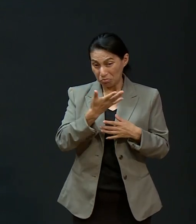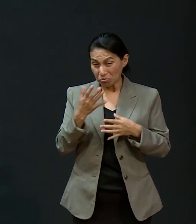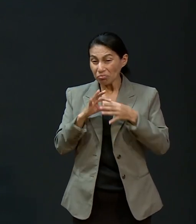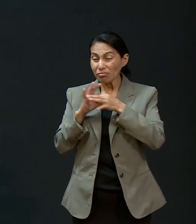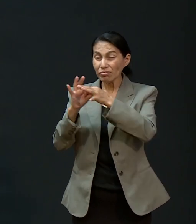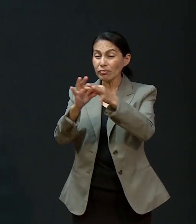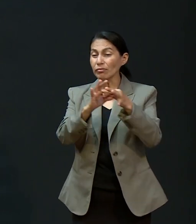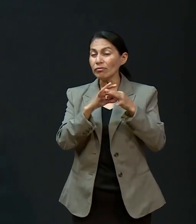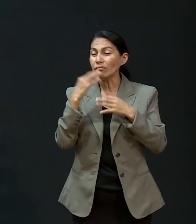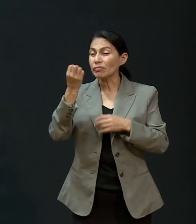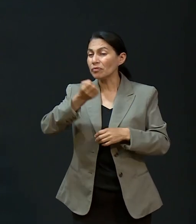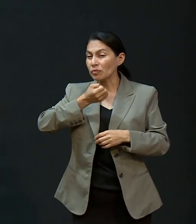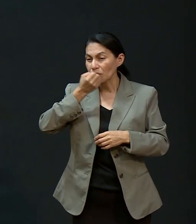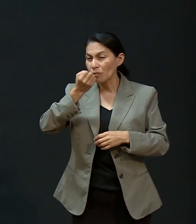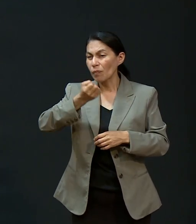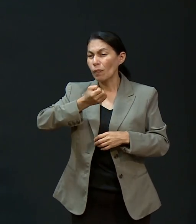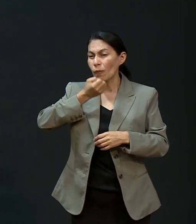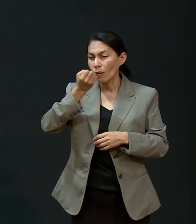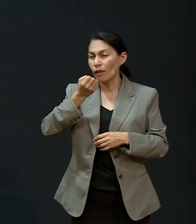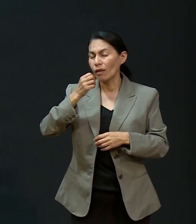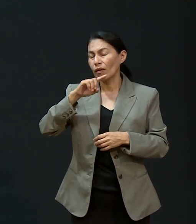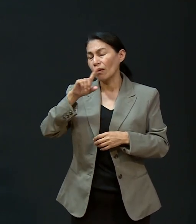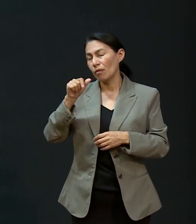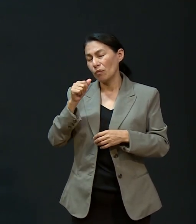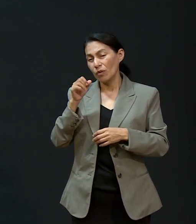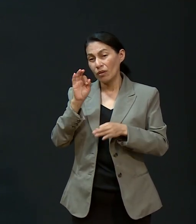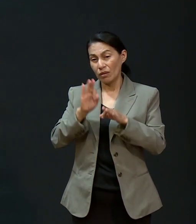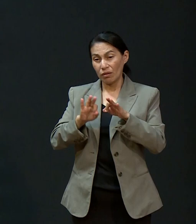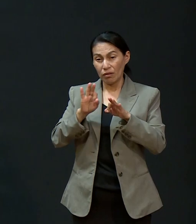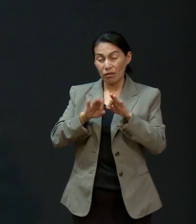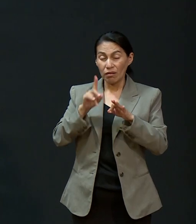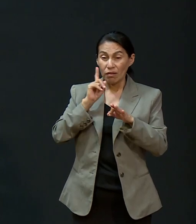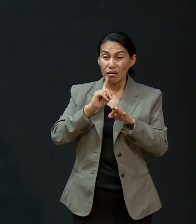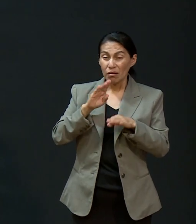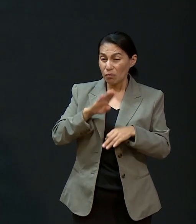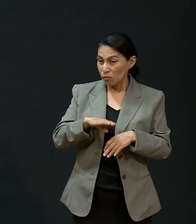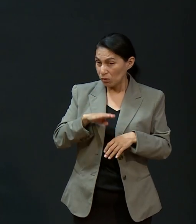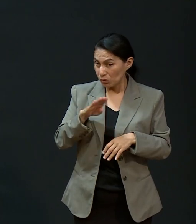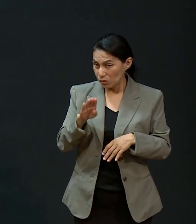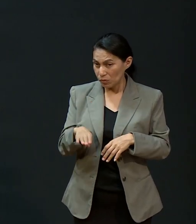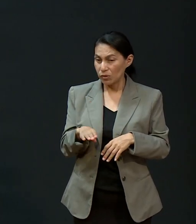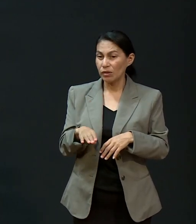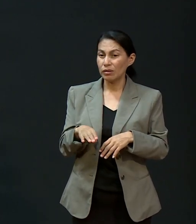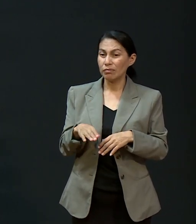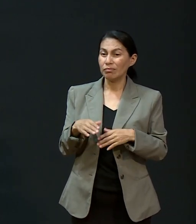personas oraron por mi tía. Y, pues, tristemente, fallece mi tía.